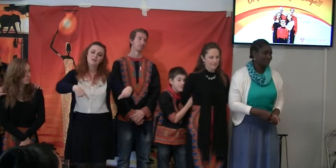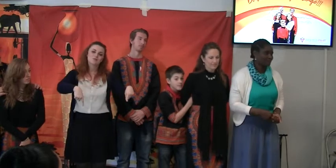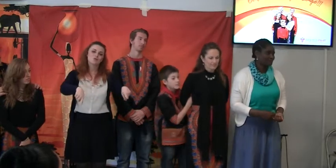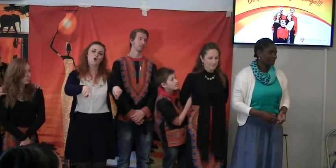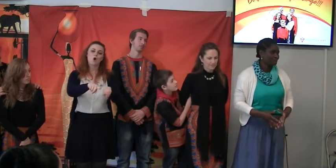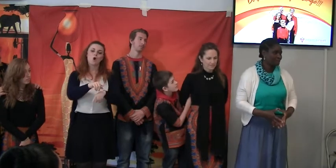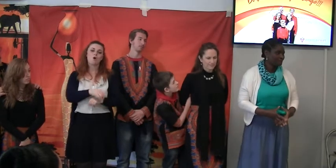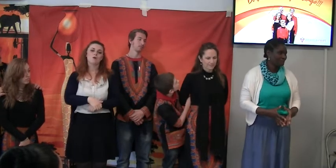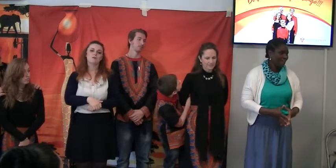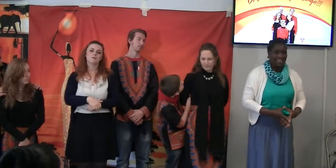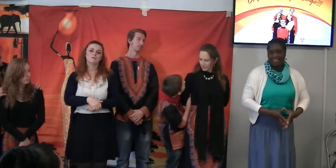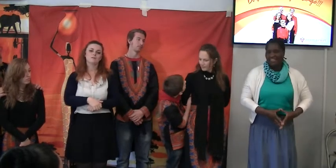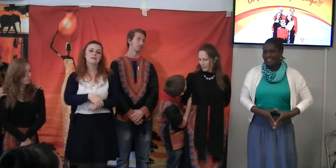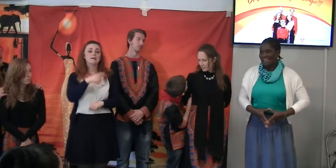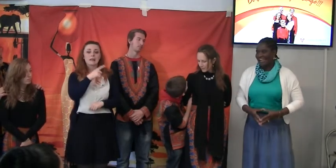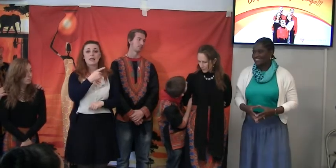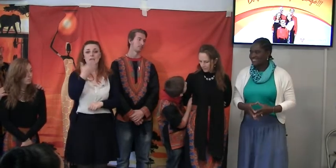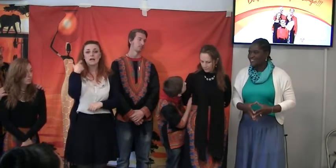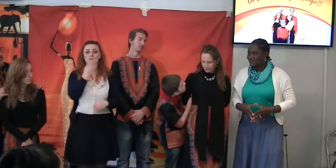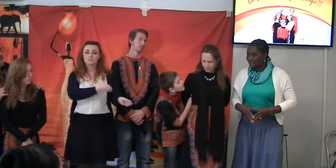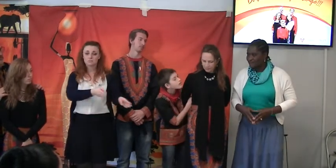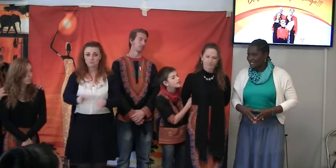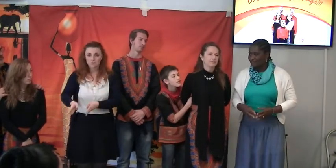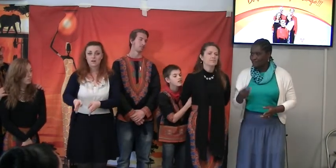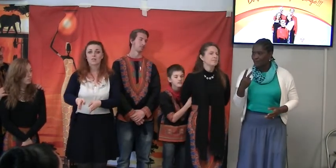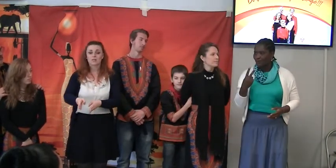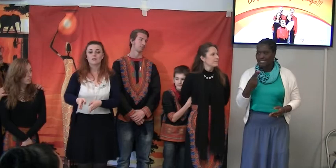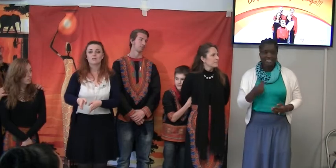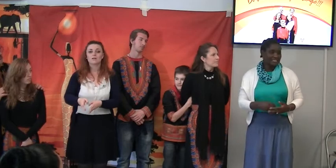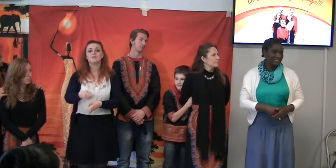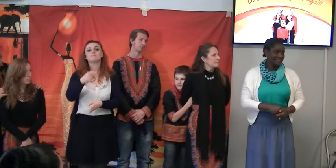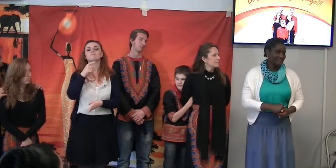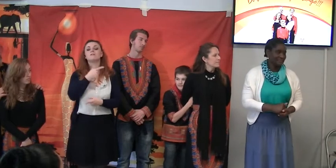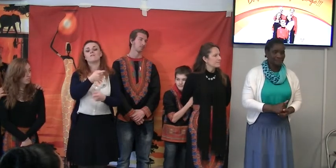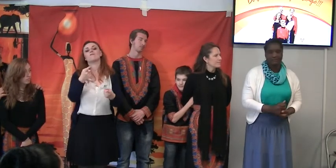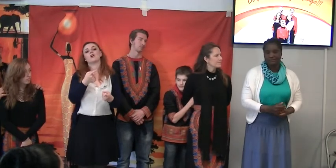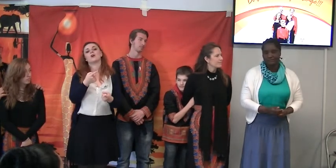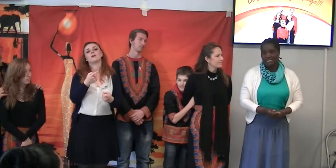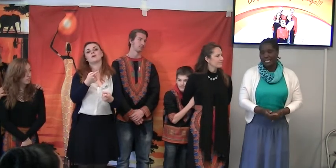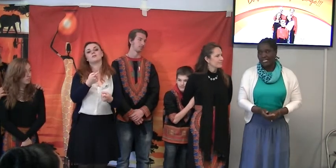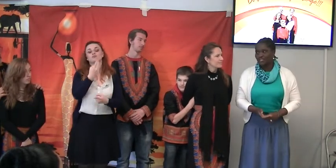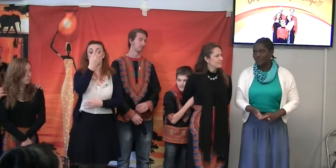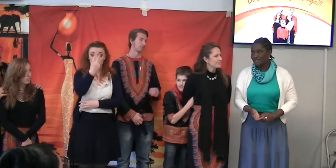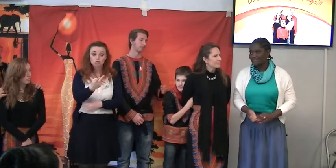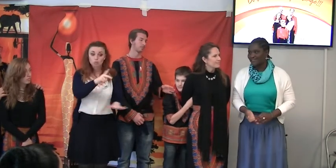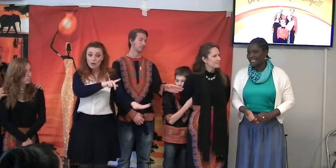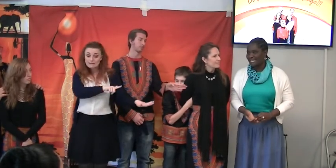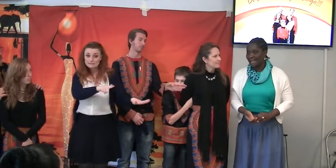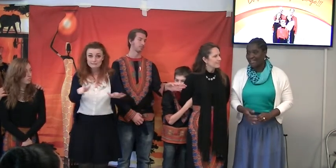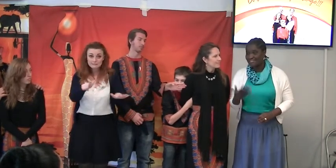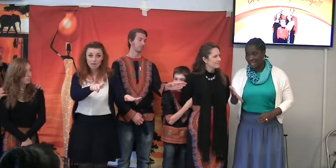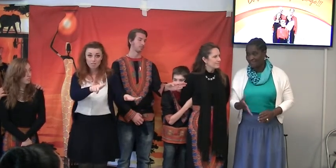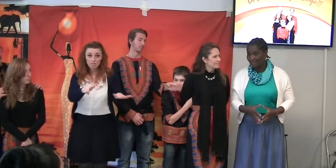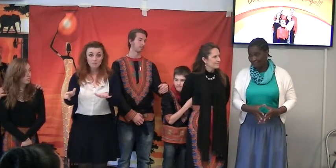Durante il momento in cui ero in ospedale. I stayed in hospital for 2 weeks. Ero in ospedale per 2 settimane. It was really